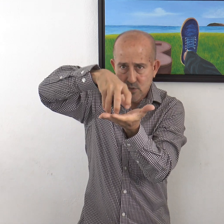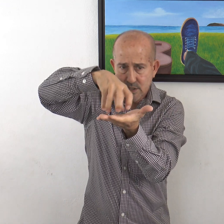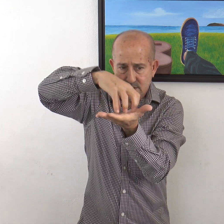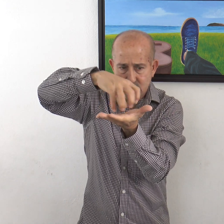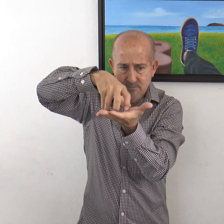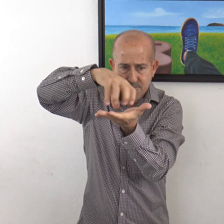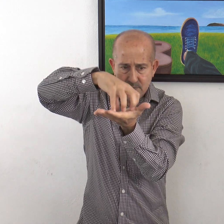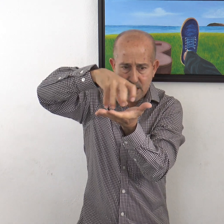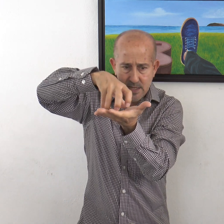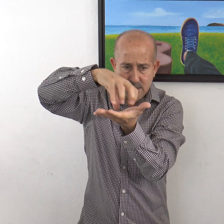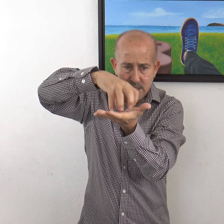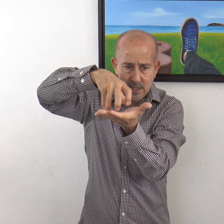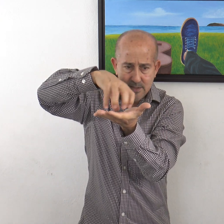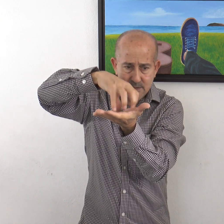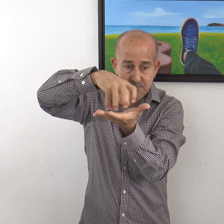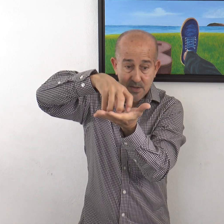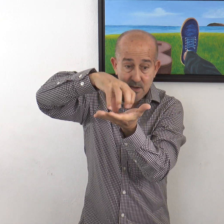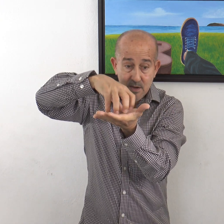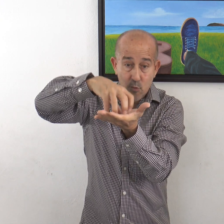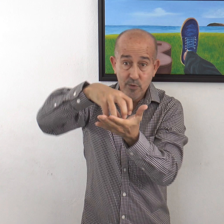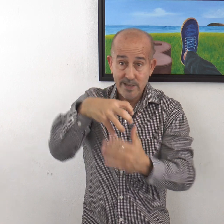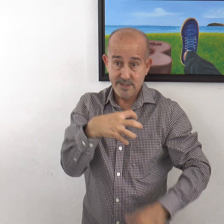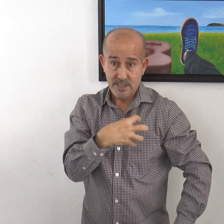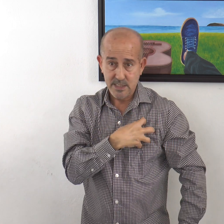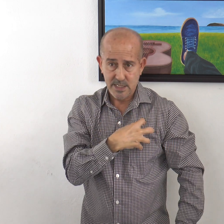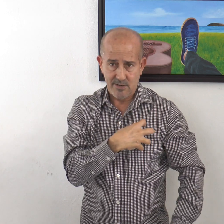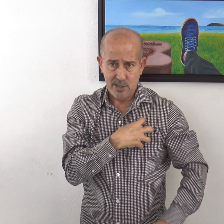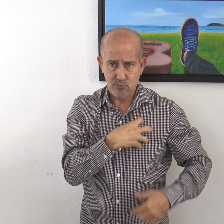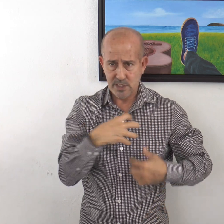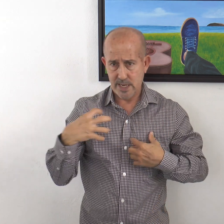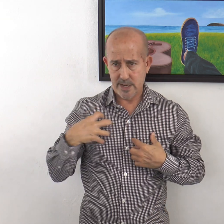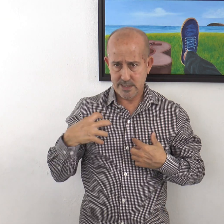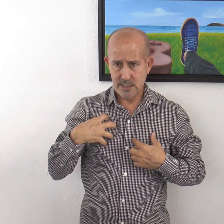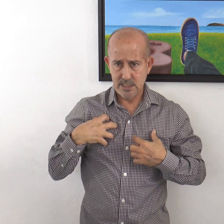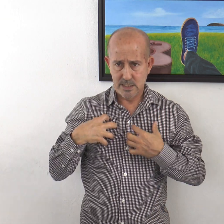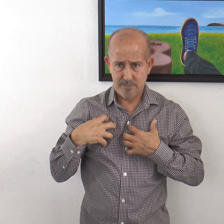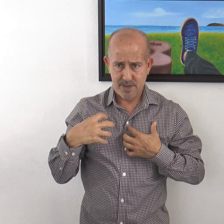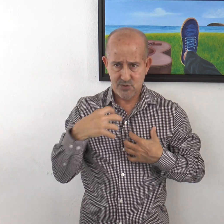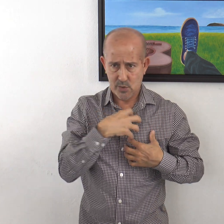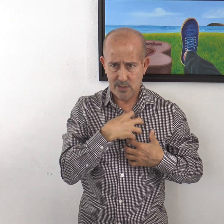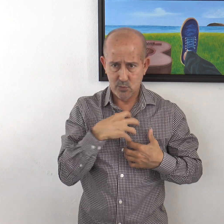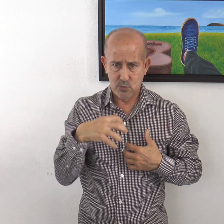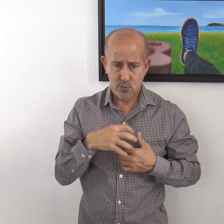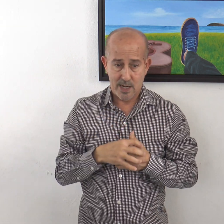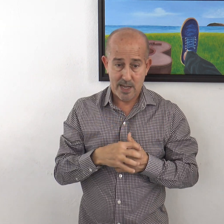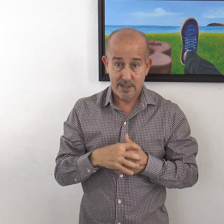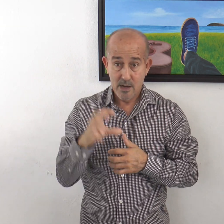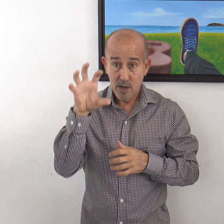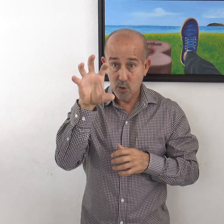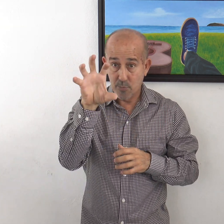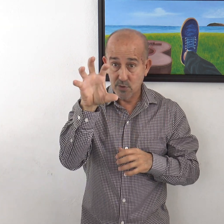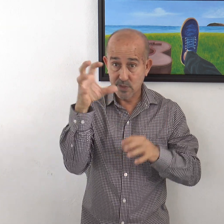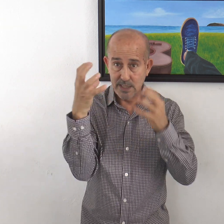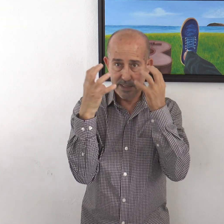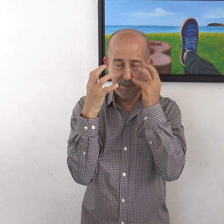cookies. Galletitas. Una insignia, ¿verdad?, que usted tenga aquí en el pecho, en algún lugar. Lo puede utilizar